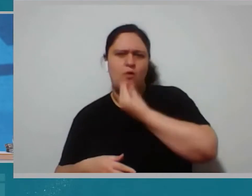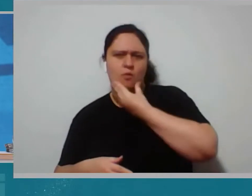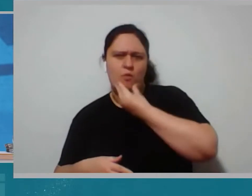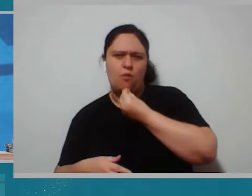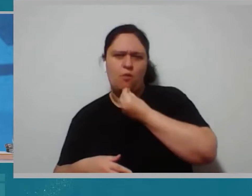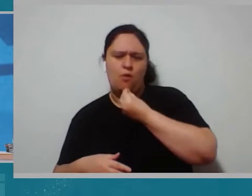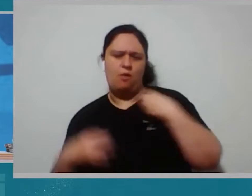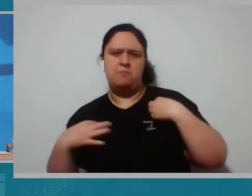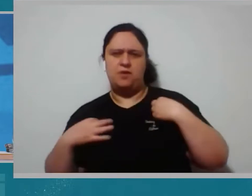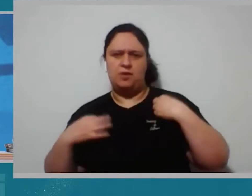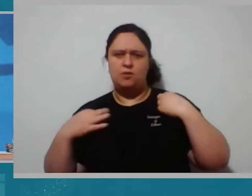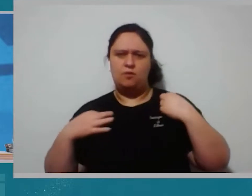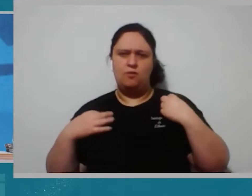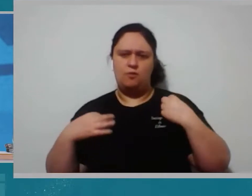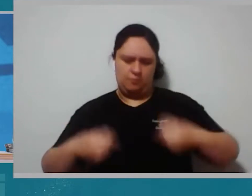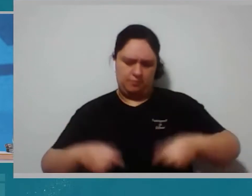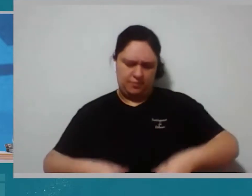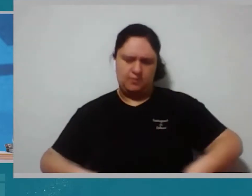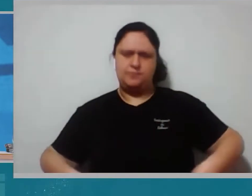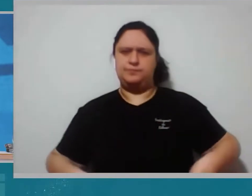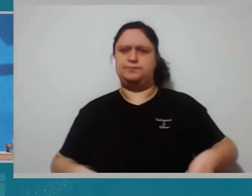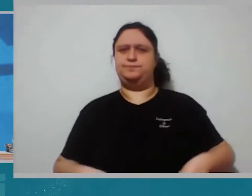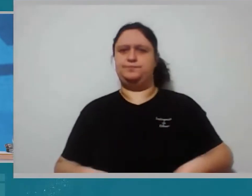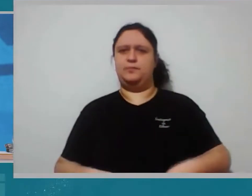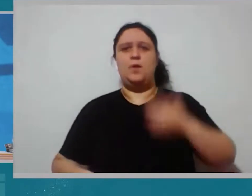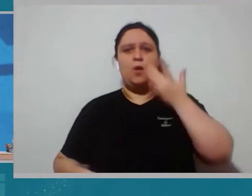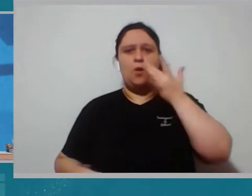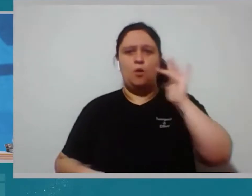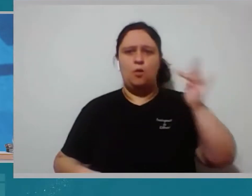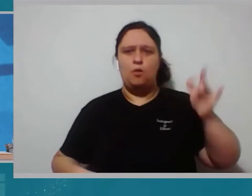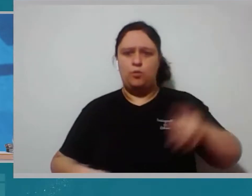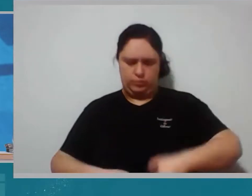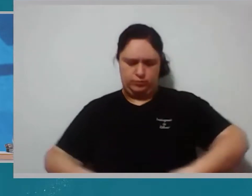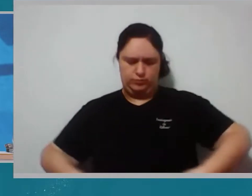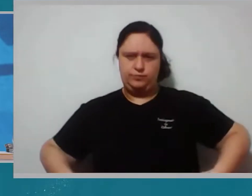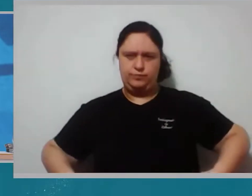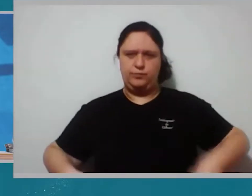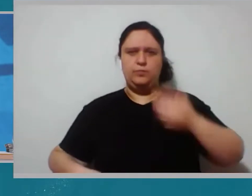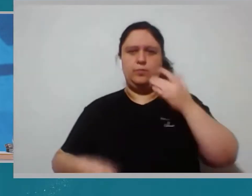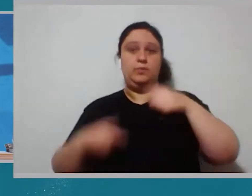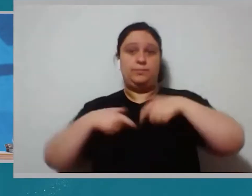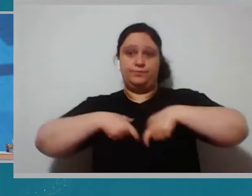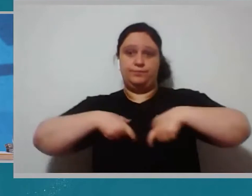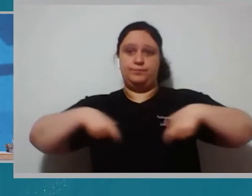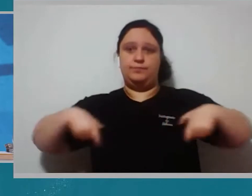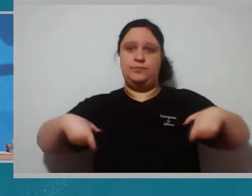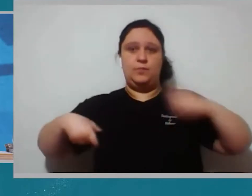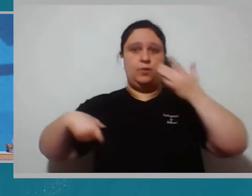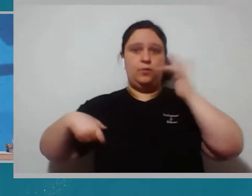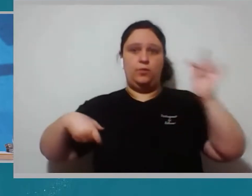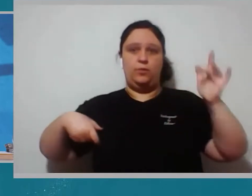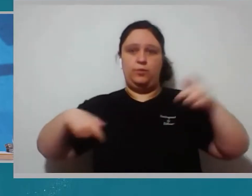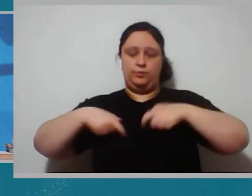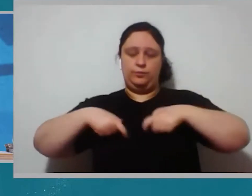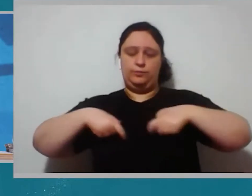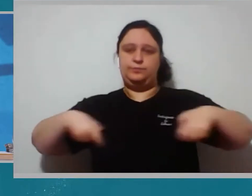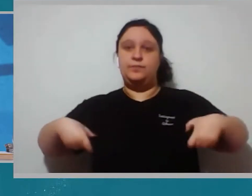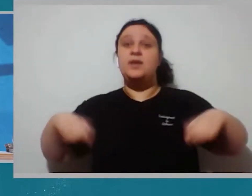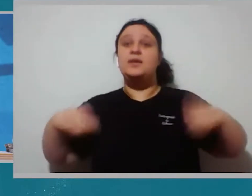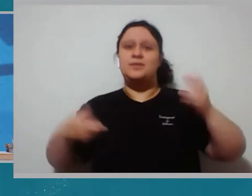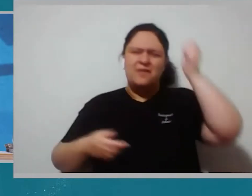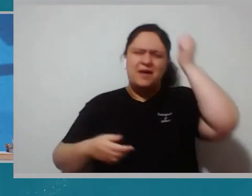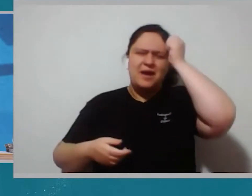com uma cinta de ouro. Então, o arrependimento é uma mudança da mente. É você